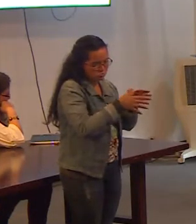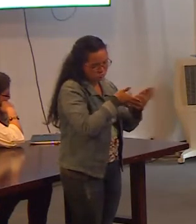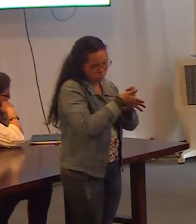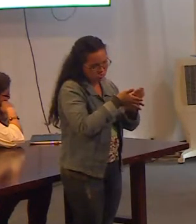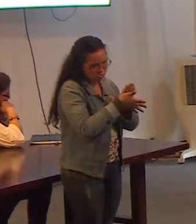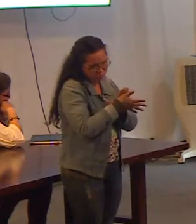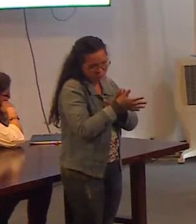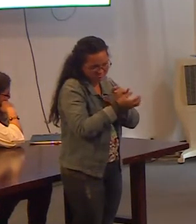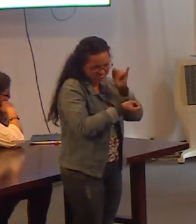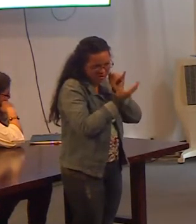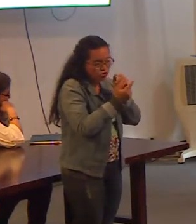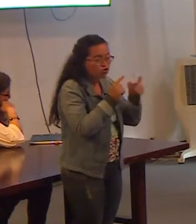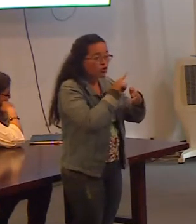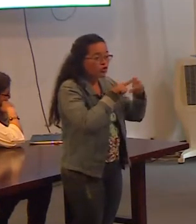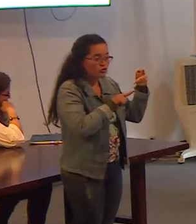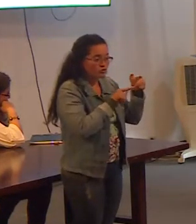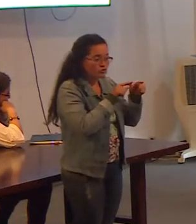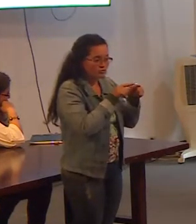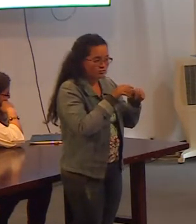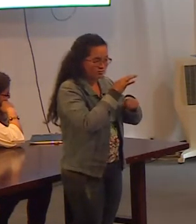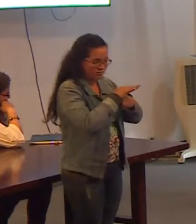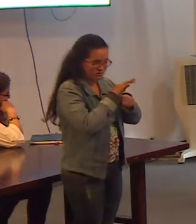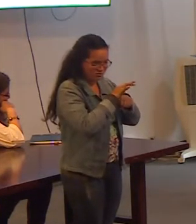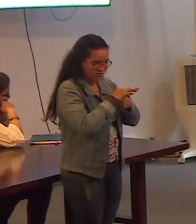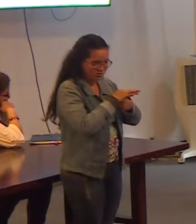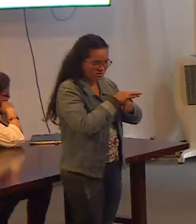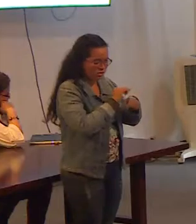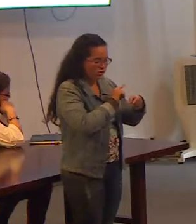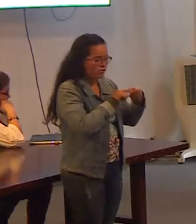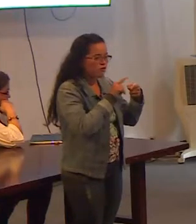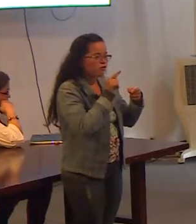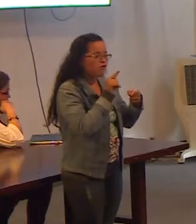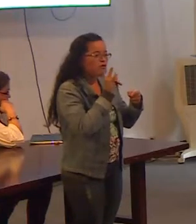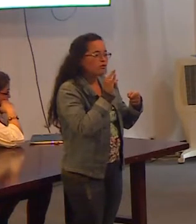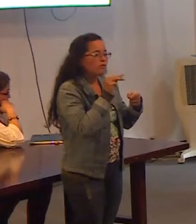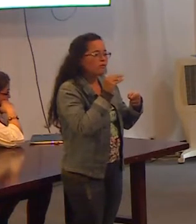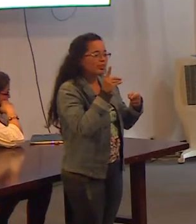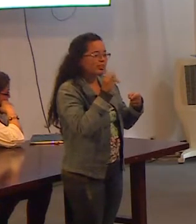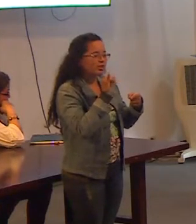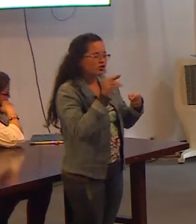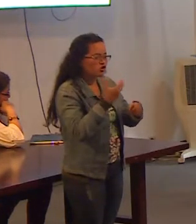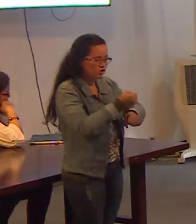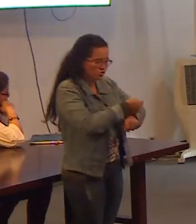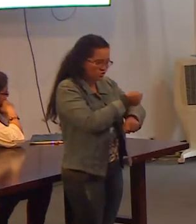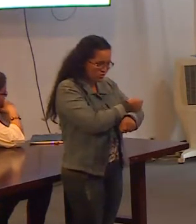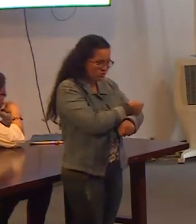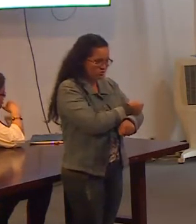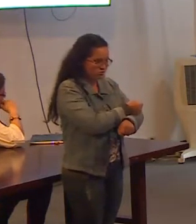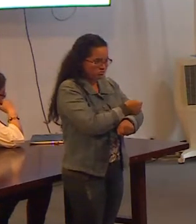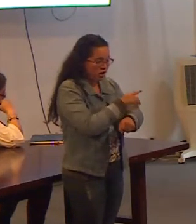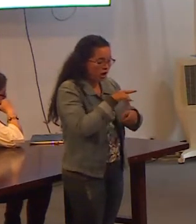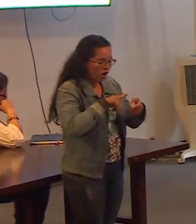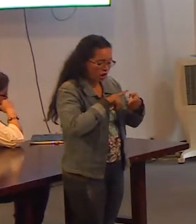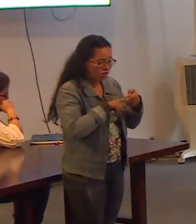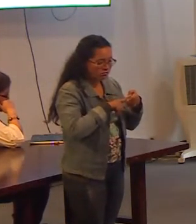pedagógicas. Fueron dos fundaciones, Fundir y Futura. Fundir queda ubicada en Suba. Esta fundación